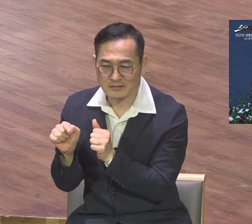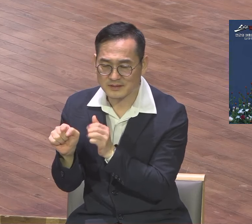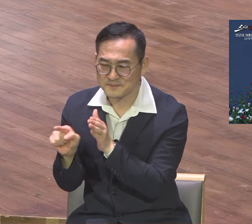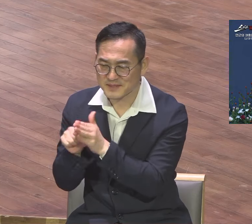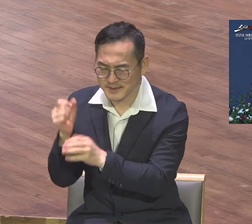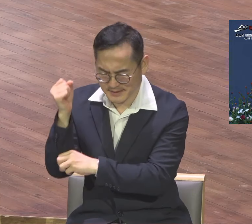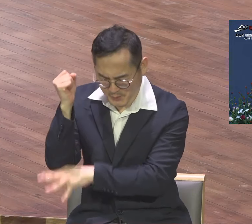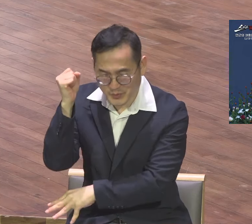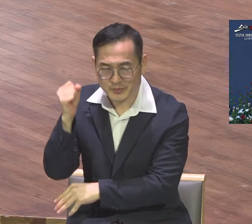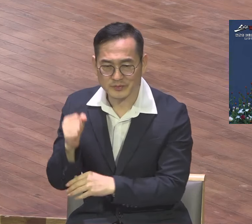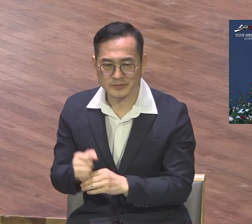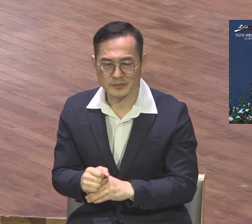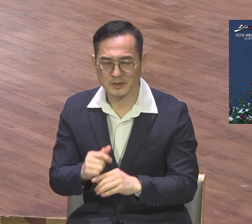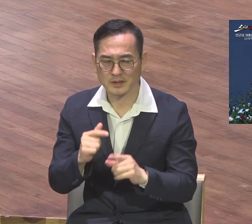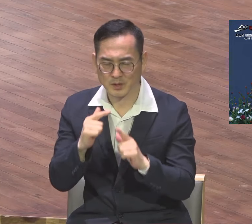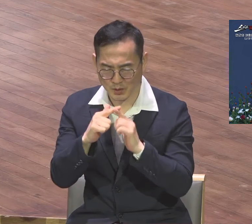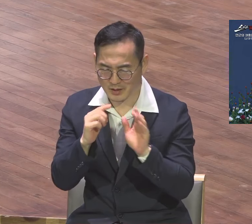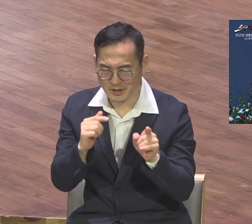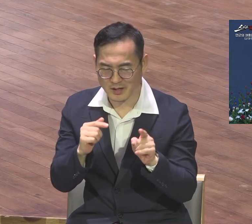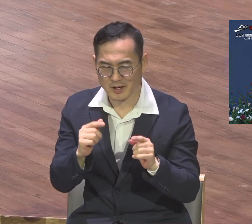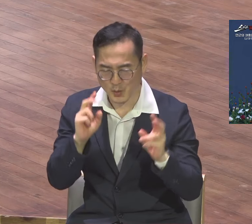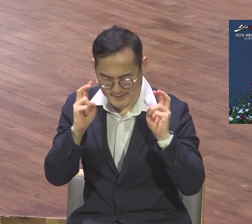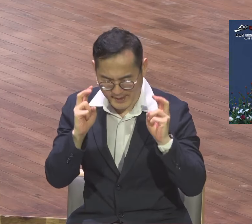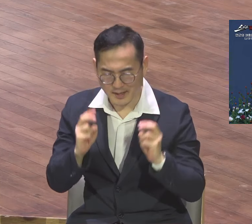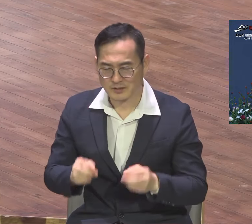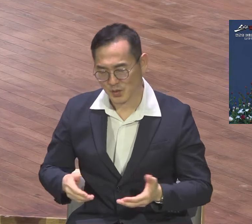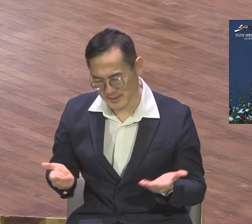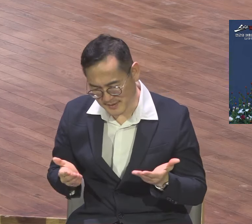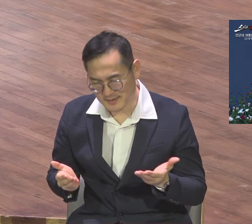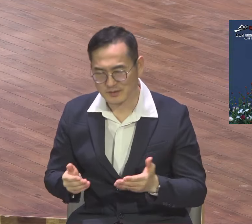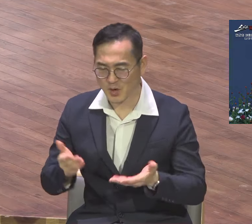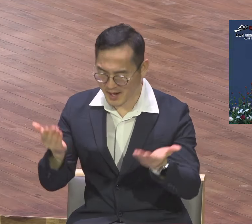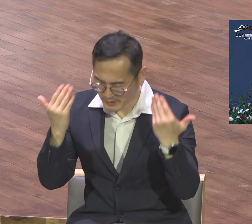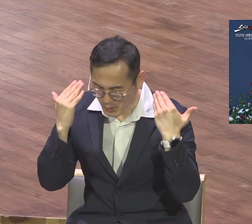해도, 직장을 다녀도, 사업을 해도, 청소를 해도